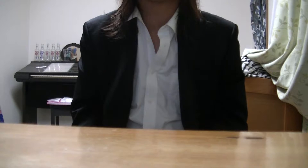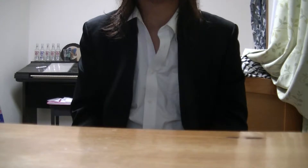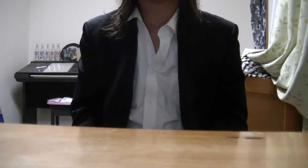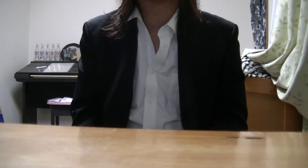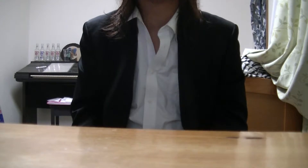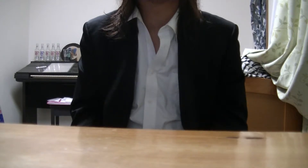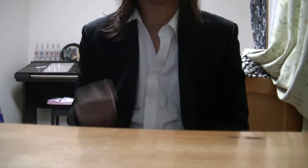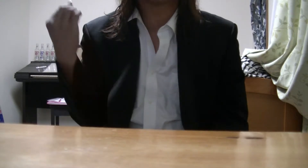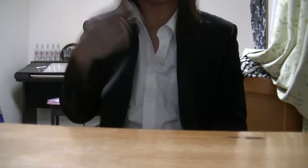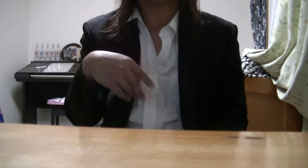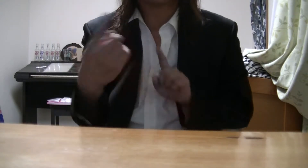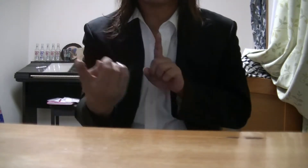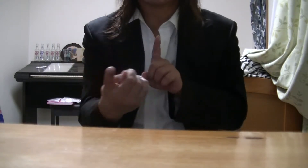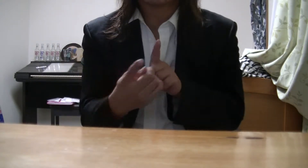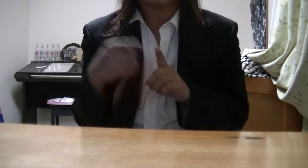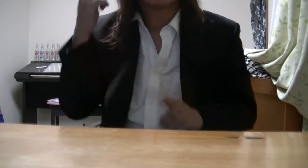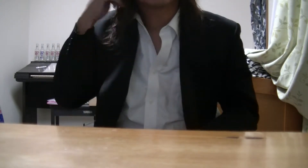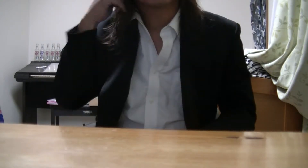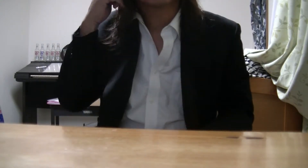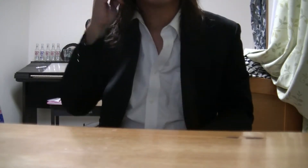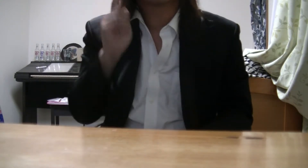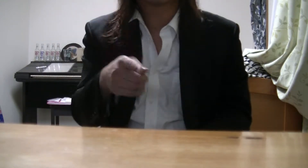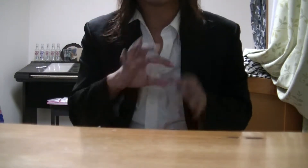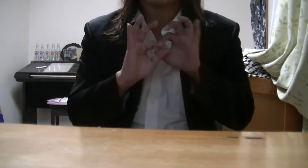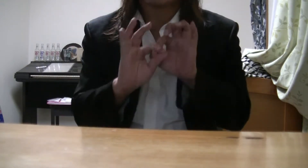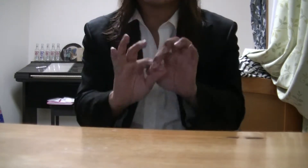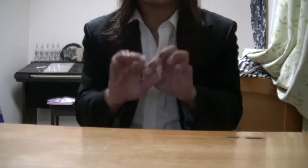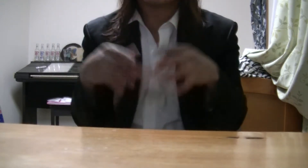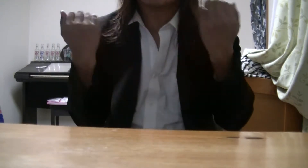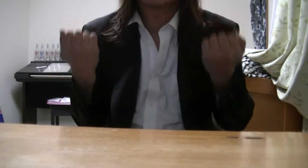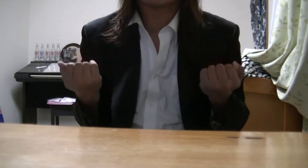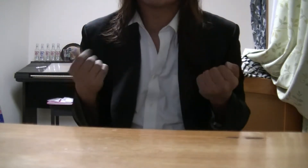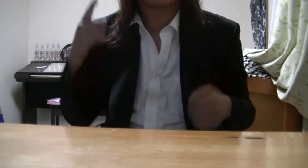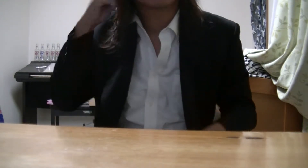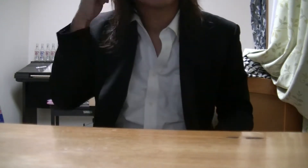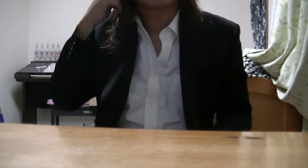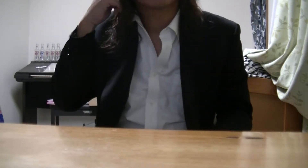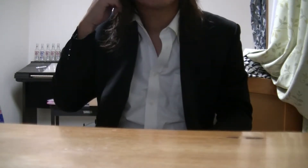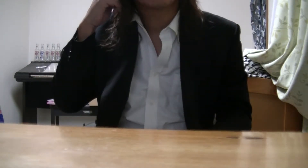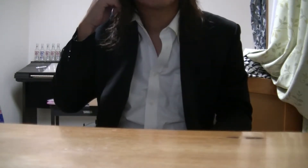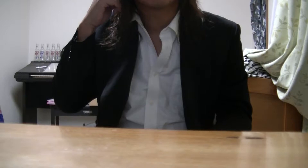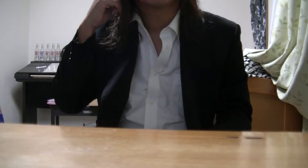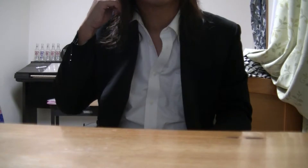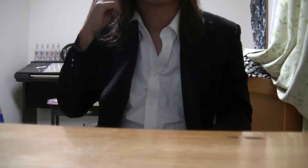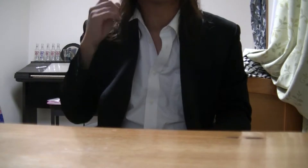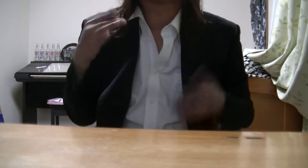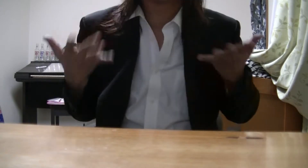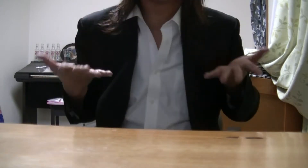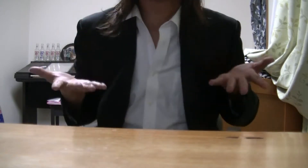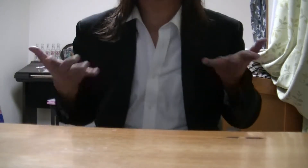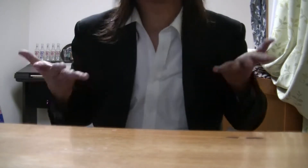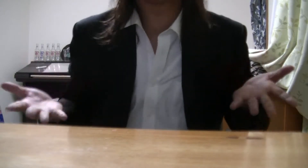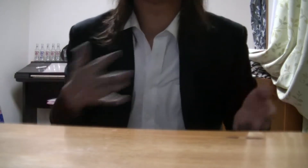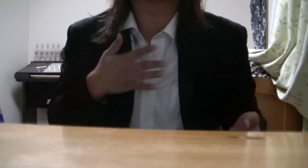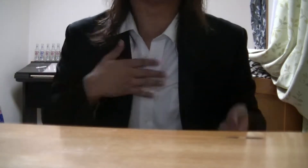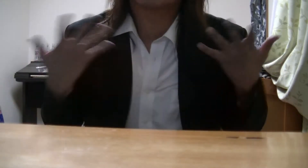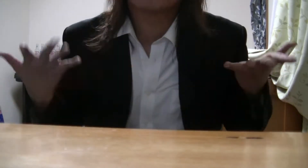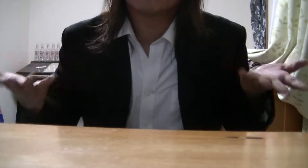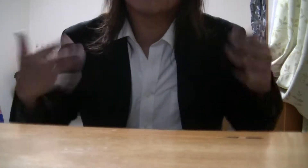またその人と会えると思って、またその人とずっと一緒にいなきゃいけないって思い込んでるから、何なんだよこいつは、なんでわかんねえんだよって責め心を感